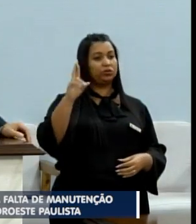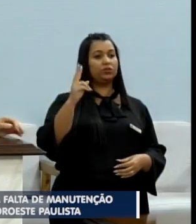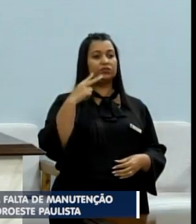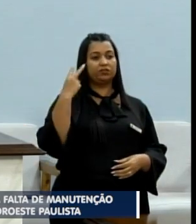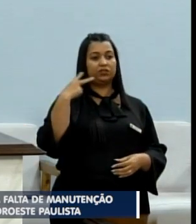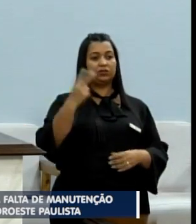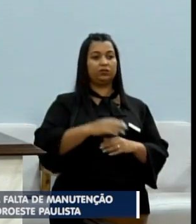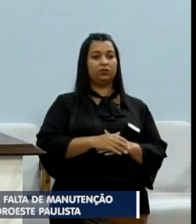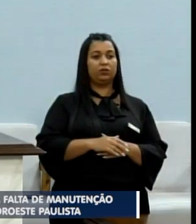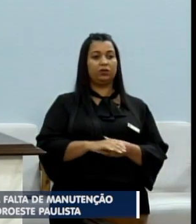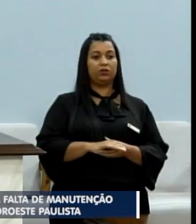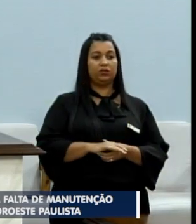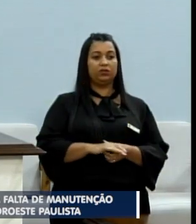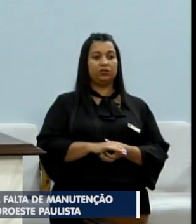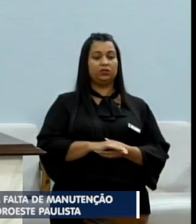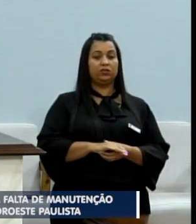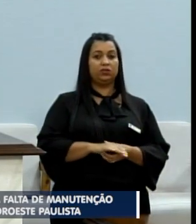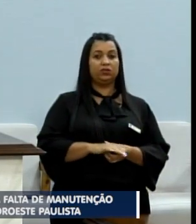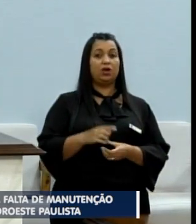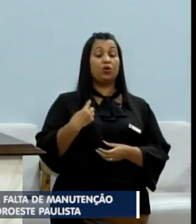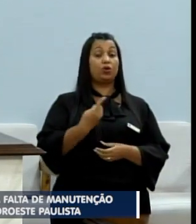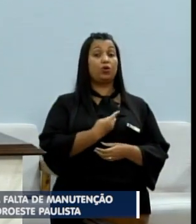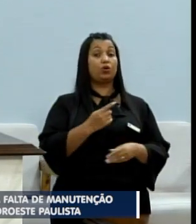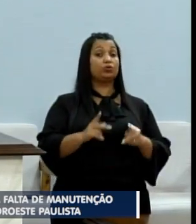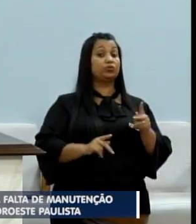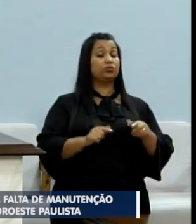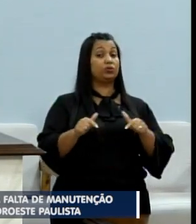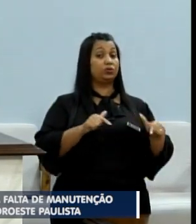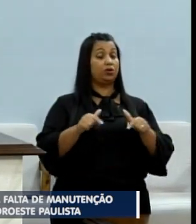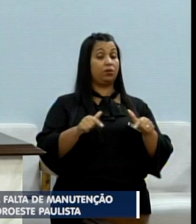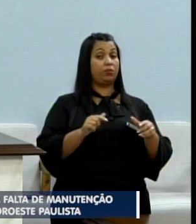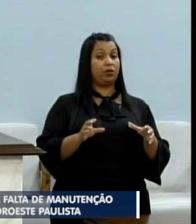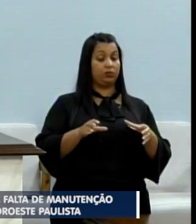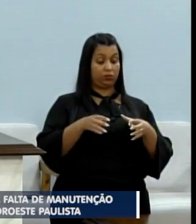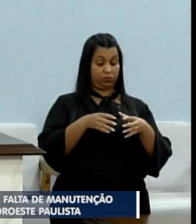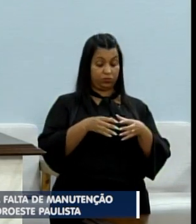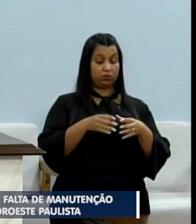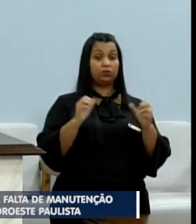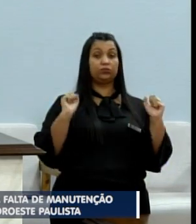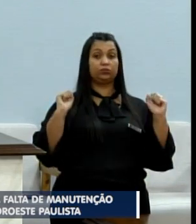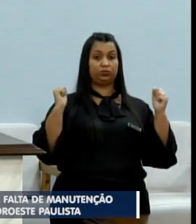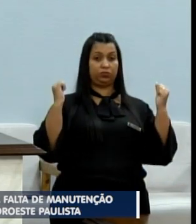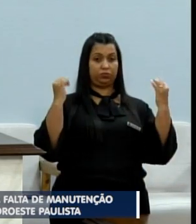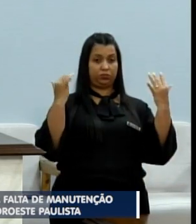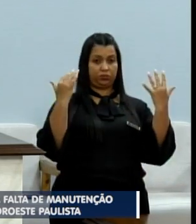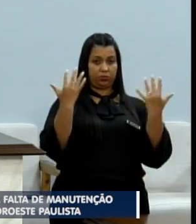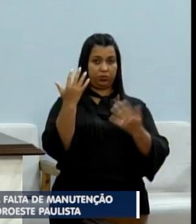vereadores, população, em relação ao nosso trabalho na Comissão do Meio Ambiente.